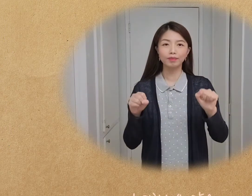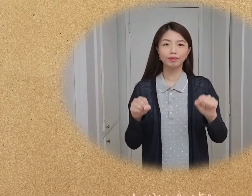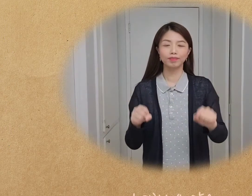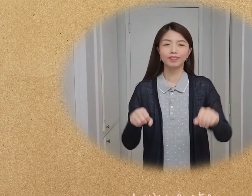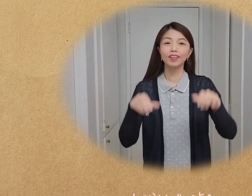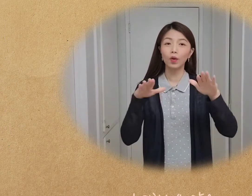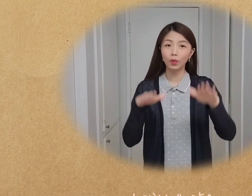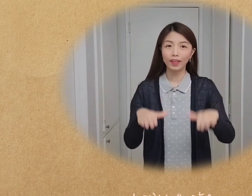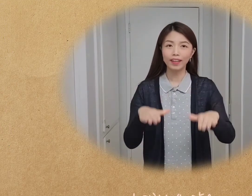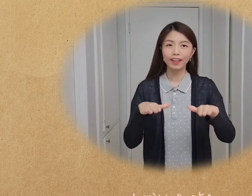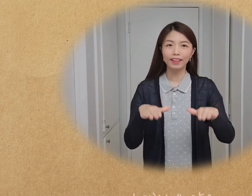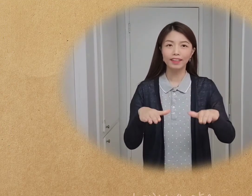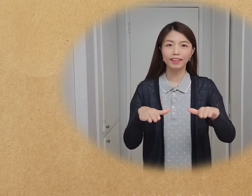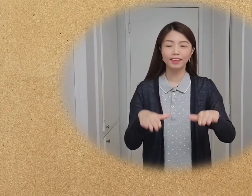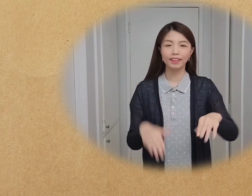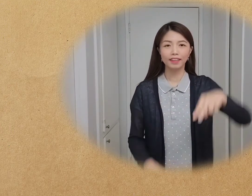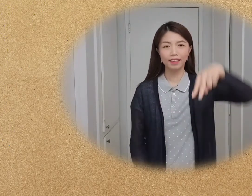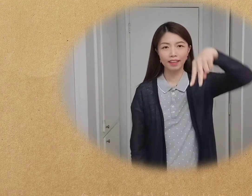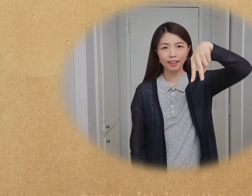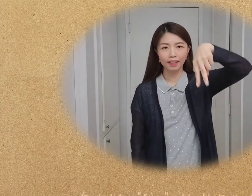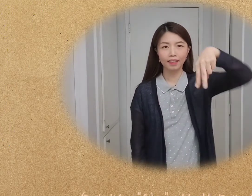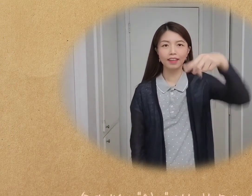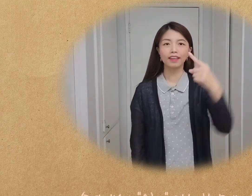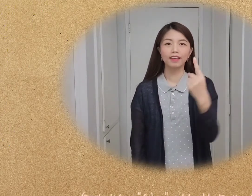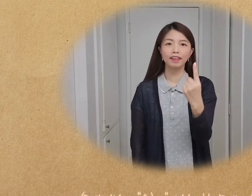안녕하세요. 오늘은